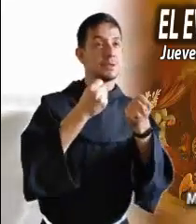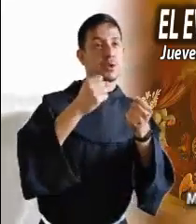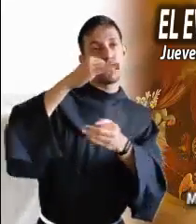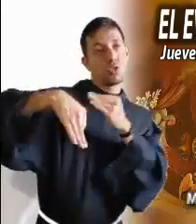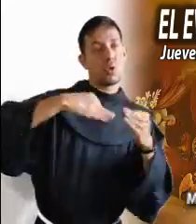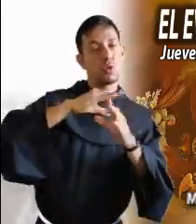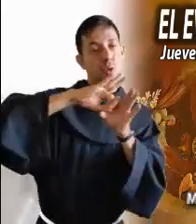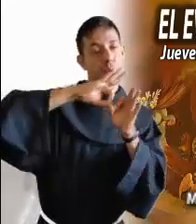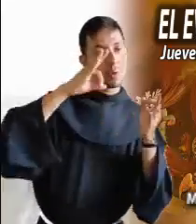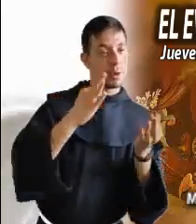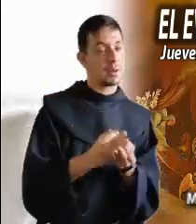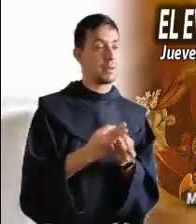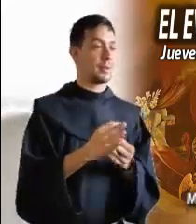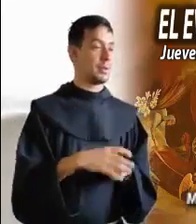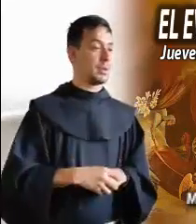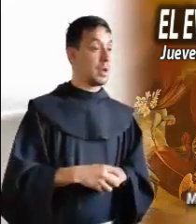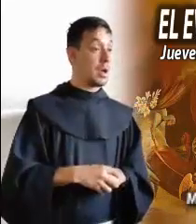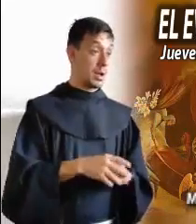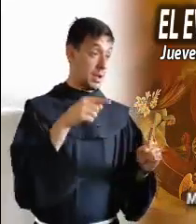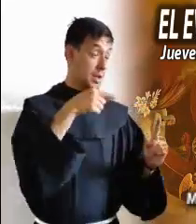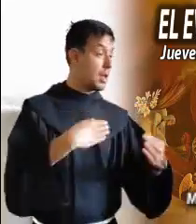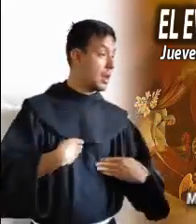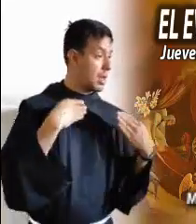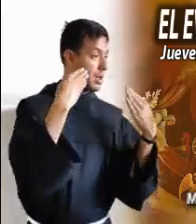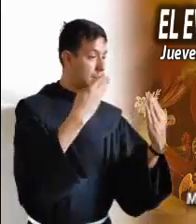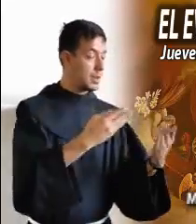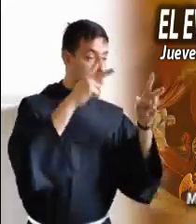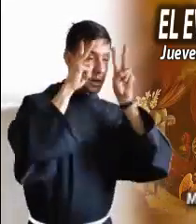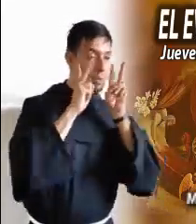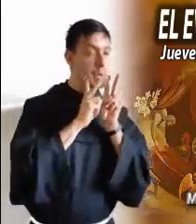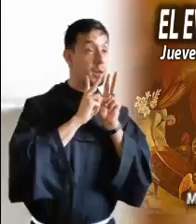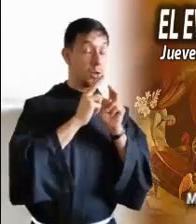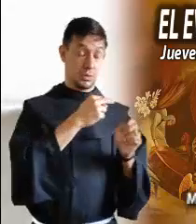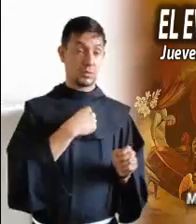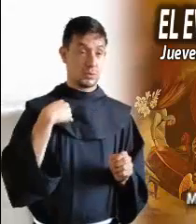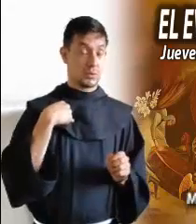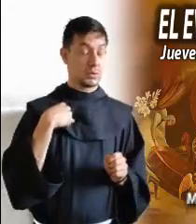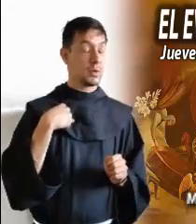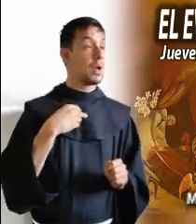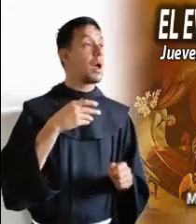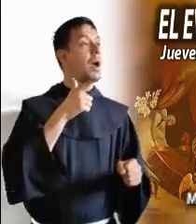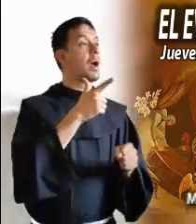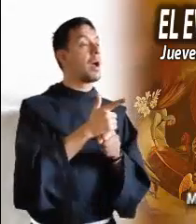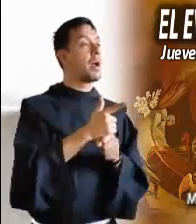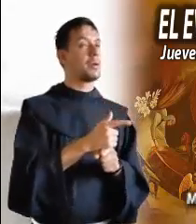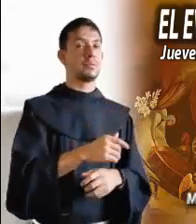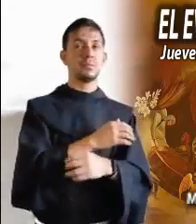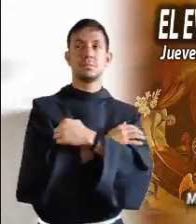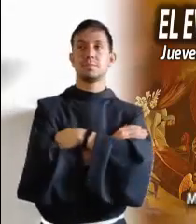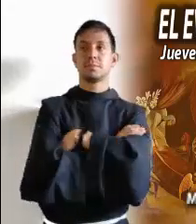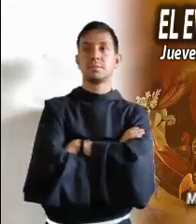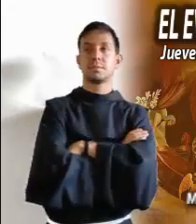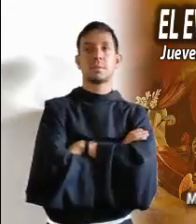y contemplar el camino de salvación, el verdadero cristiano no se puede quedar de